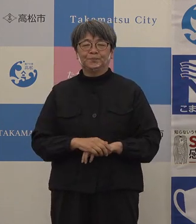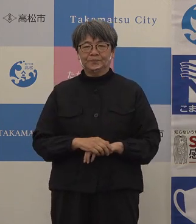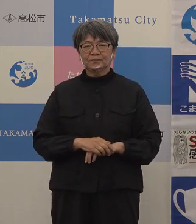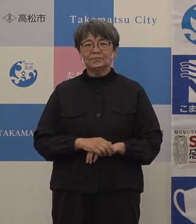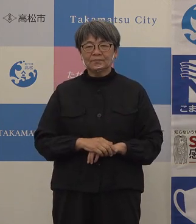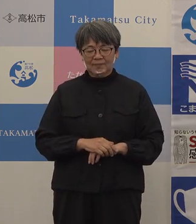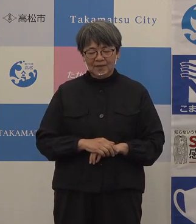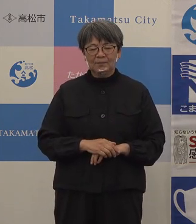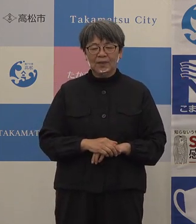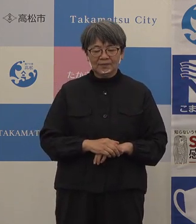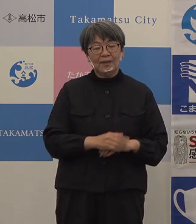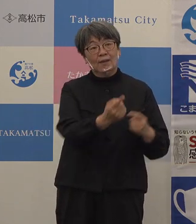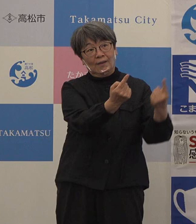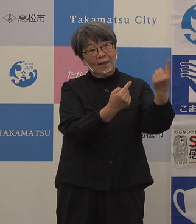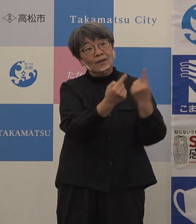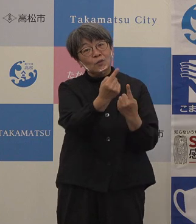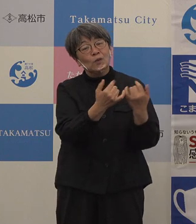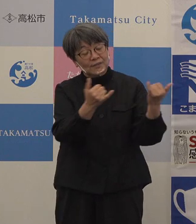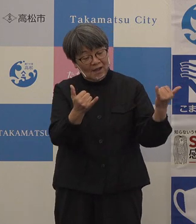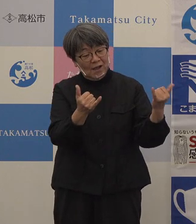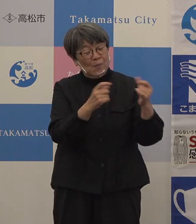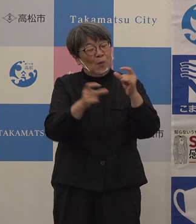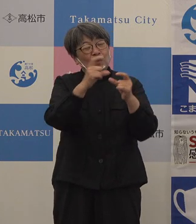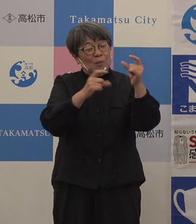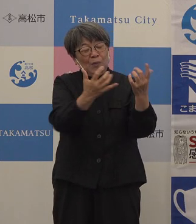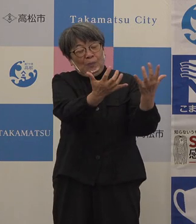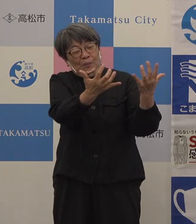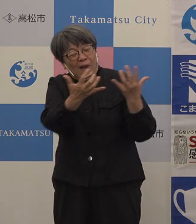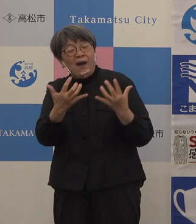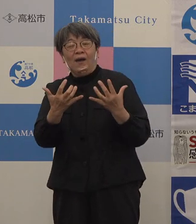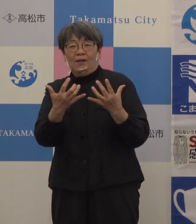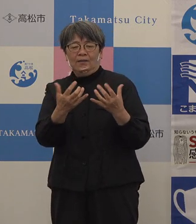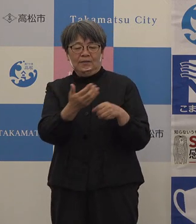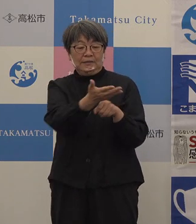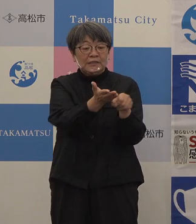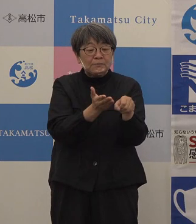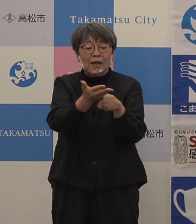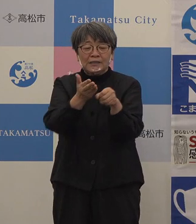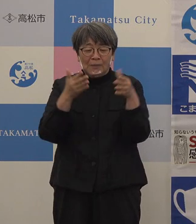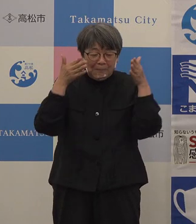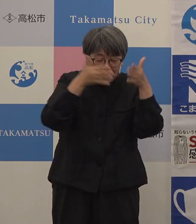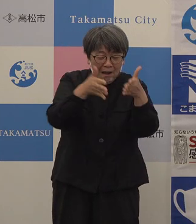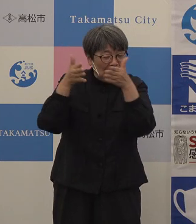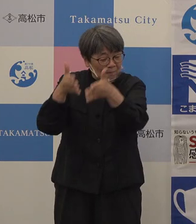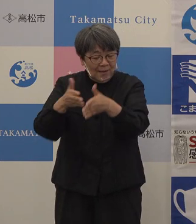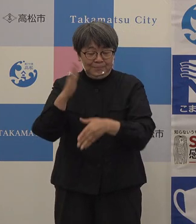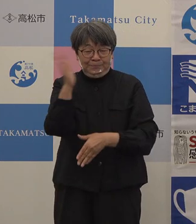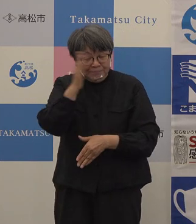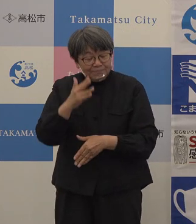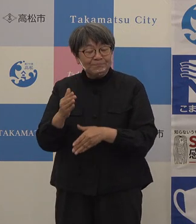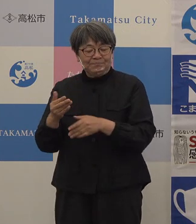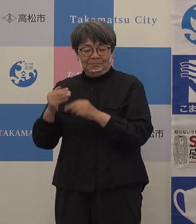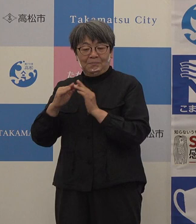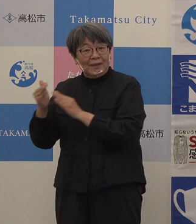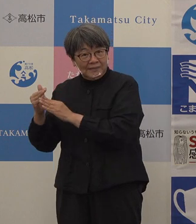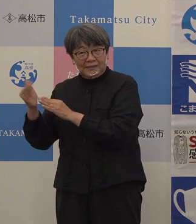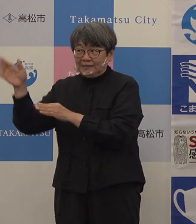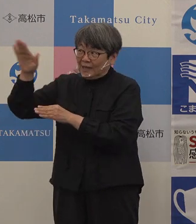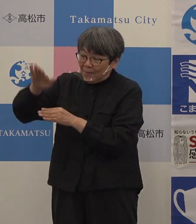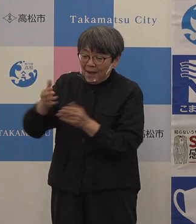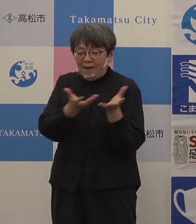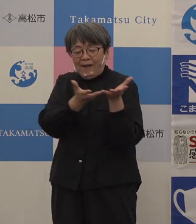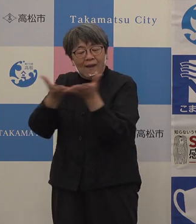で、まあ、来場者の周遊を促そうと、まあ、島ばっかりにあまり固まるのを避けようということで行われているところでござい